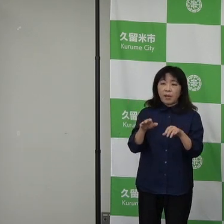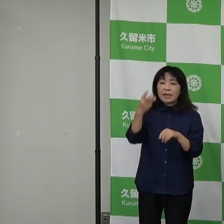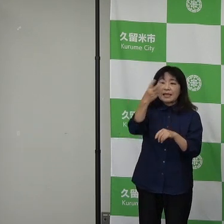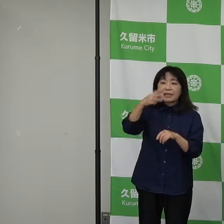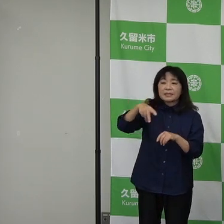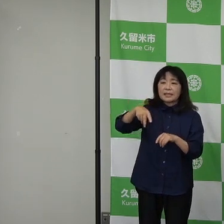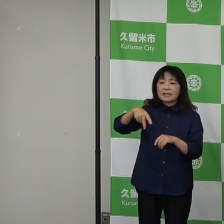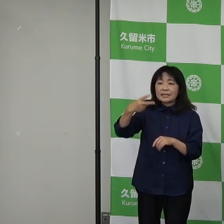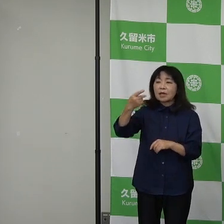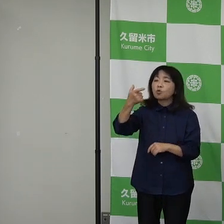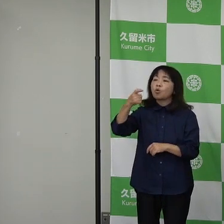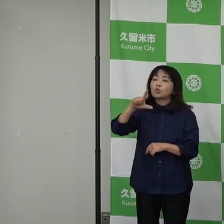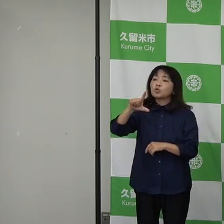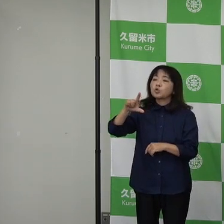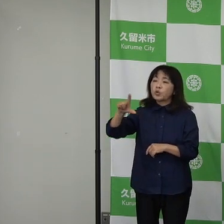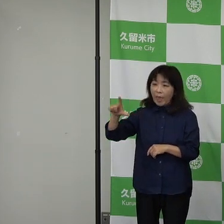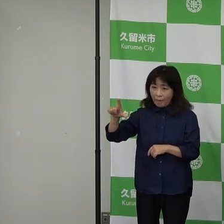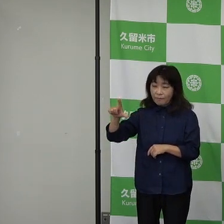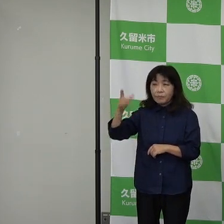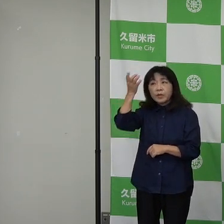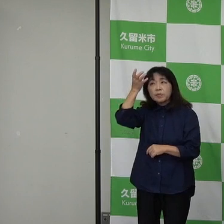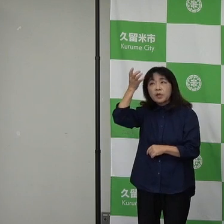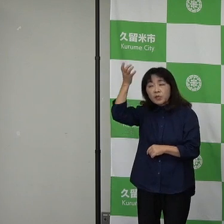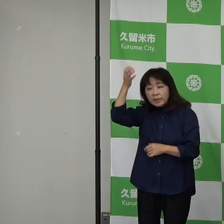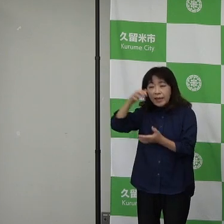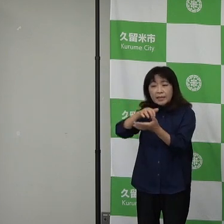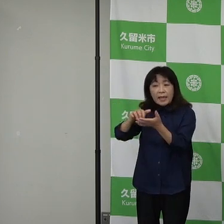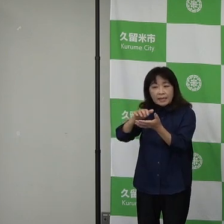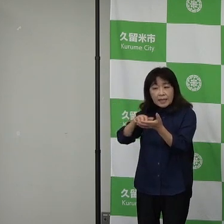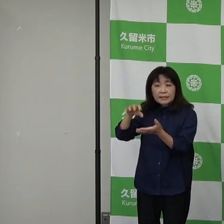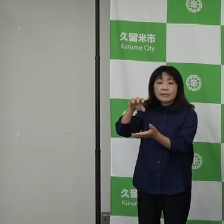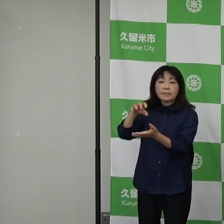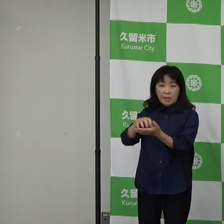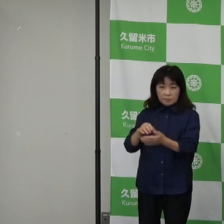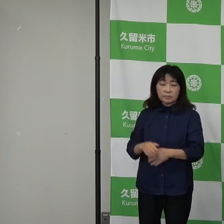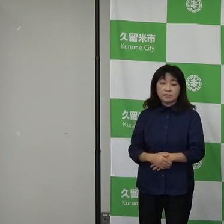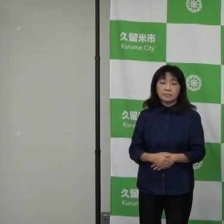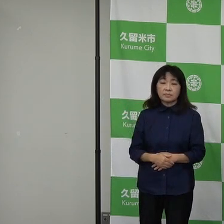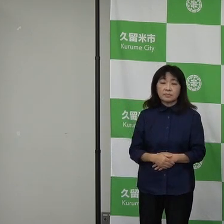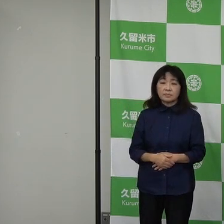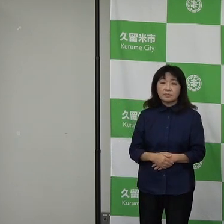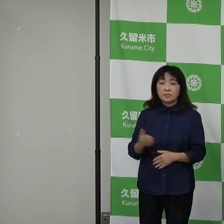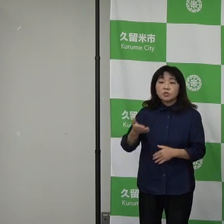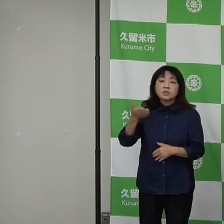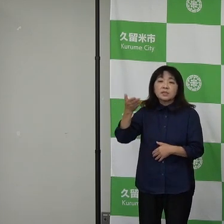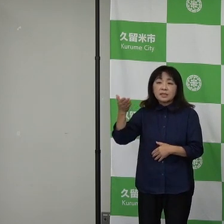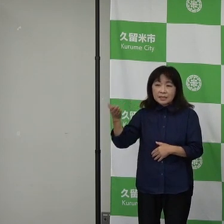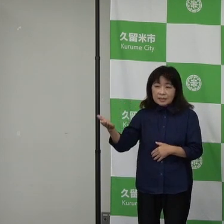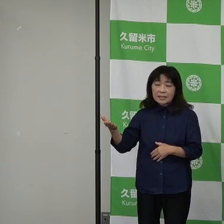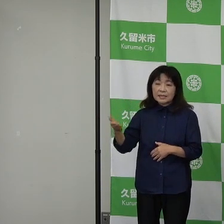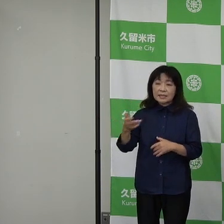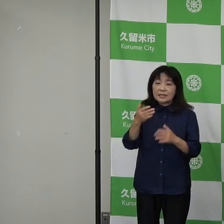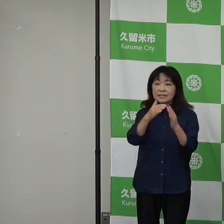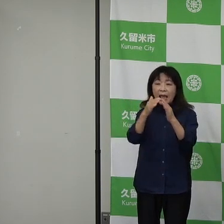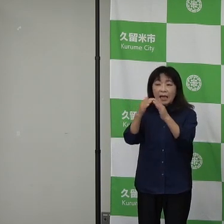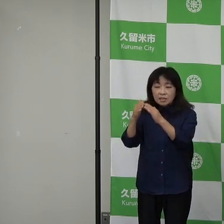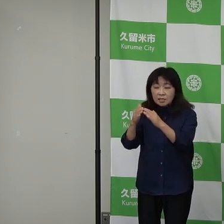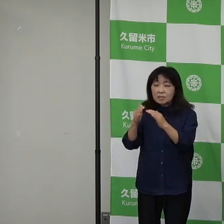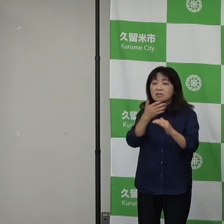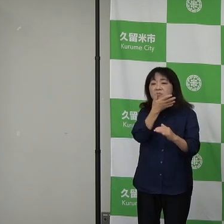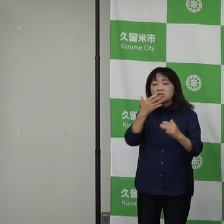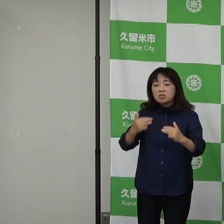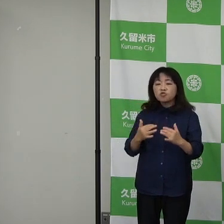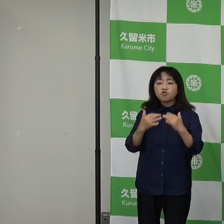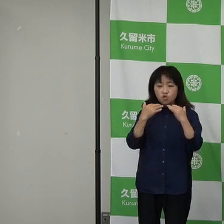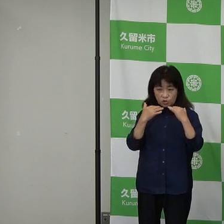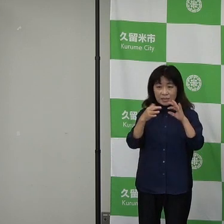3260円と見込んで計算をしております。次に市街地浸水対策事